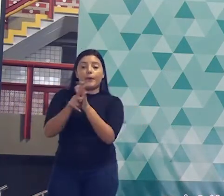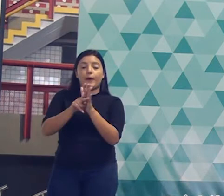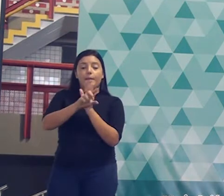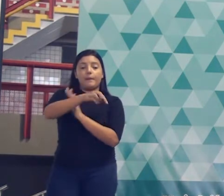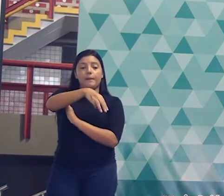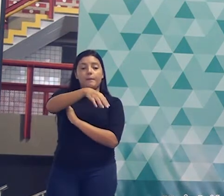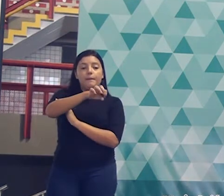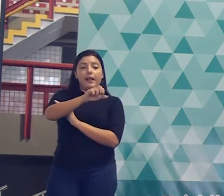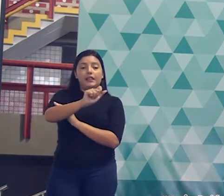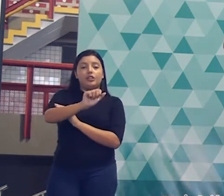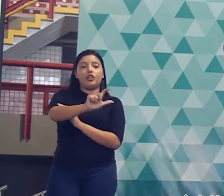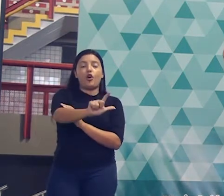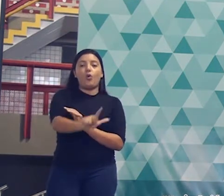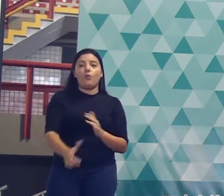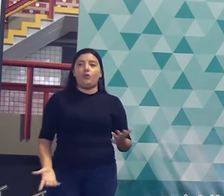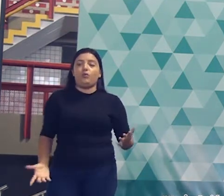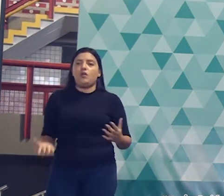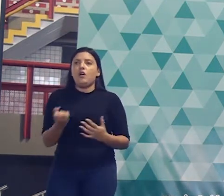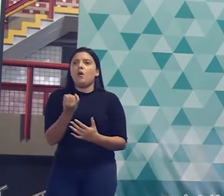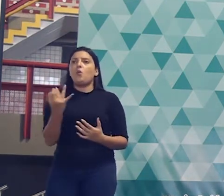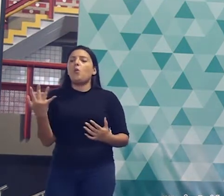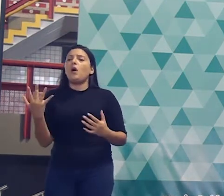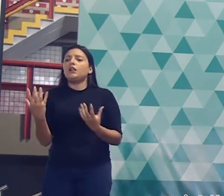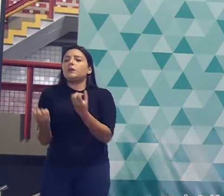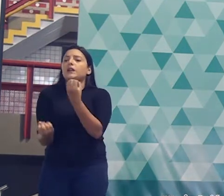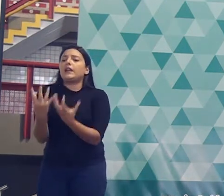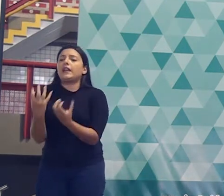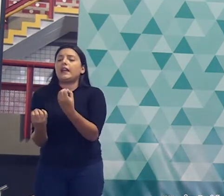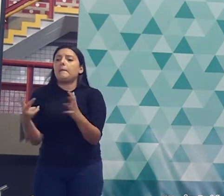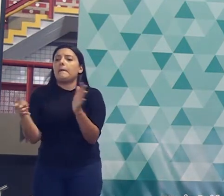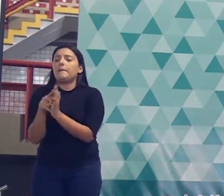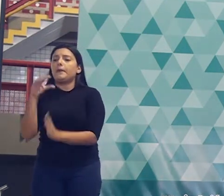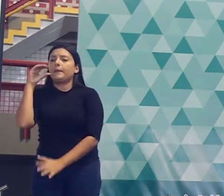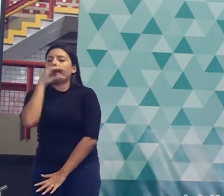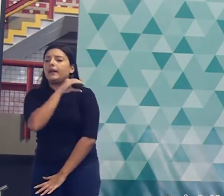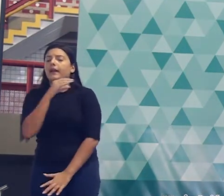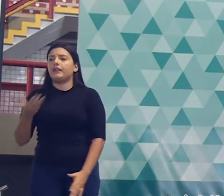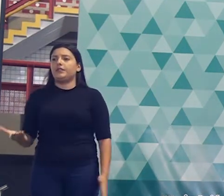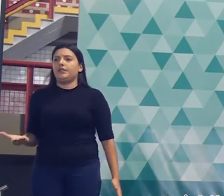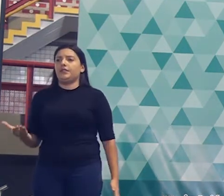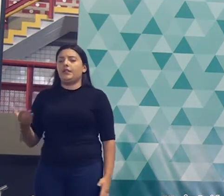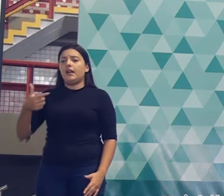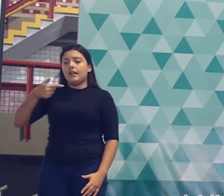1 mol de metanol. Ele libera quanto de calor na combustão completa?